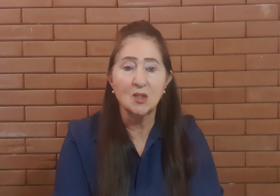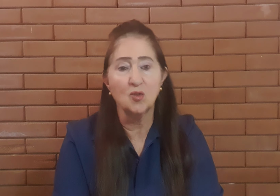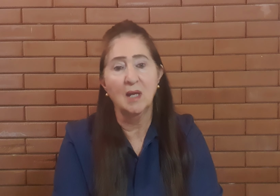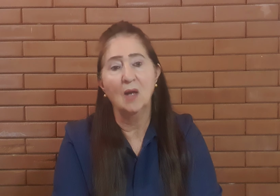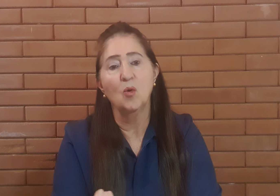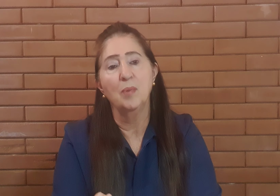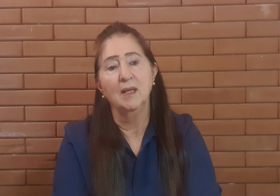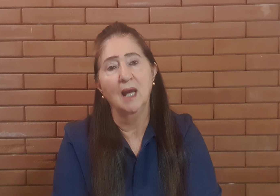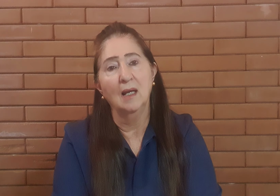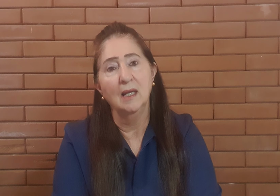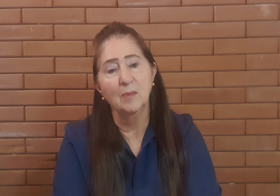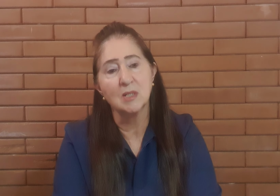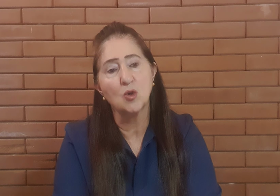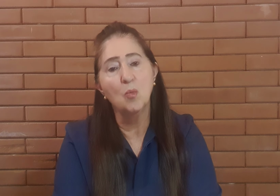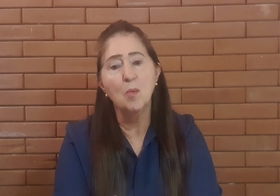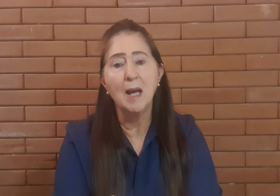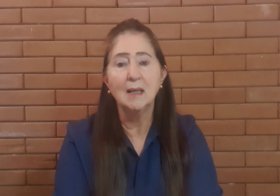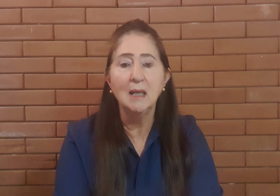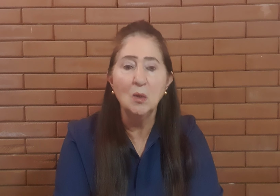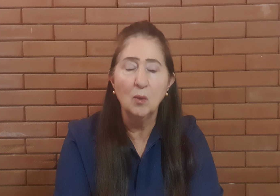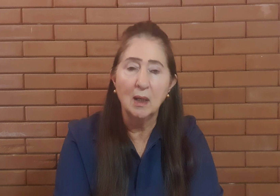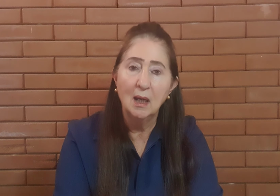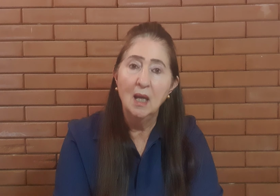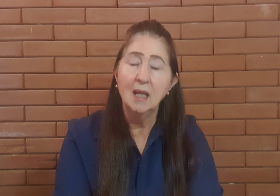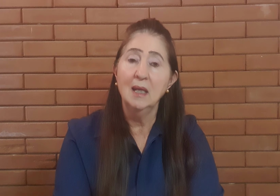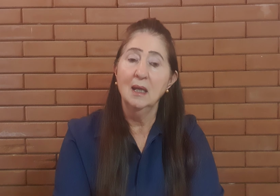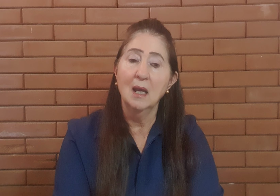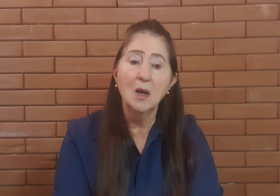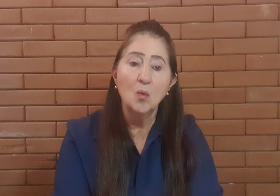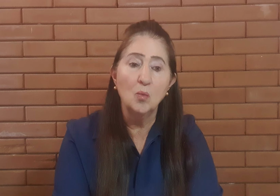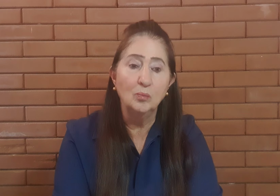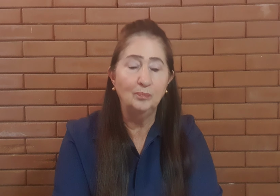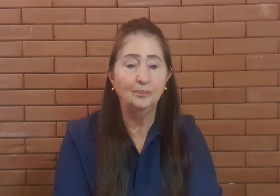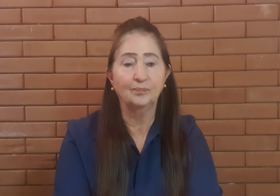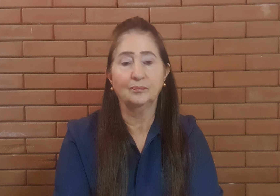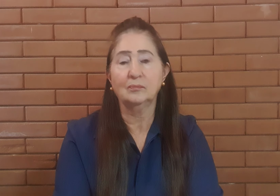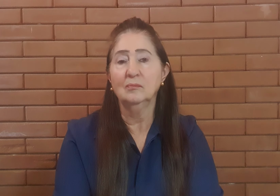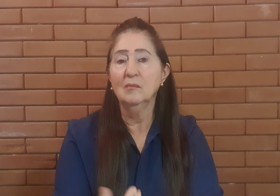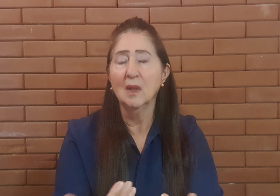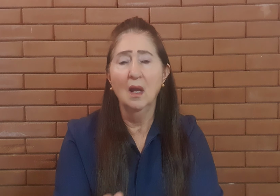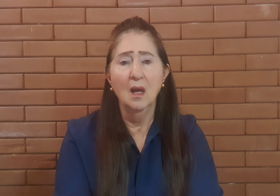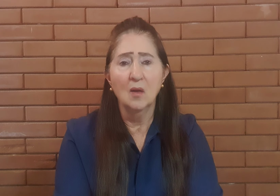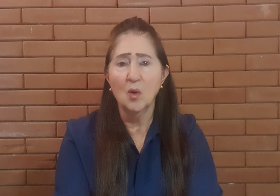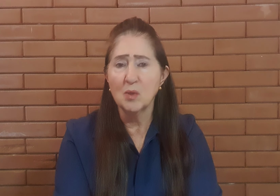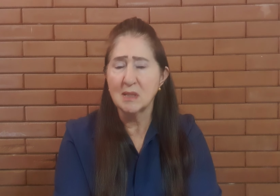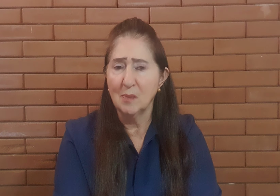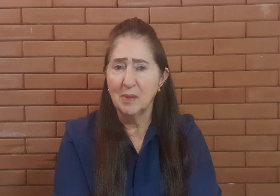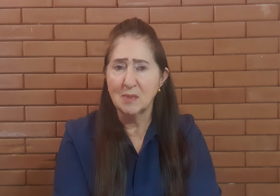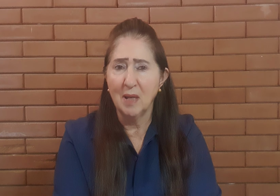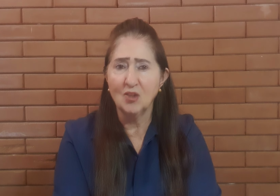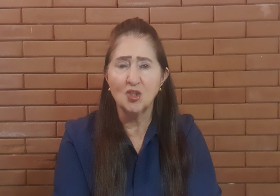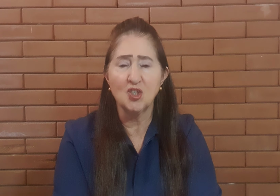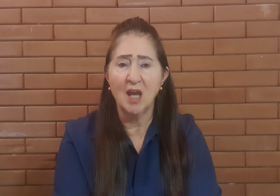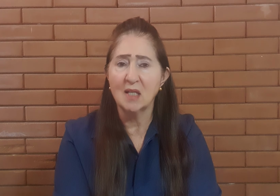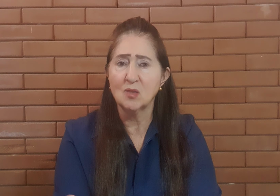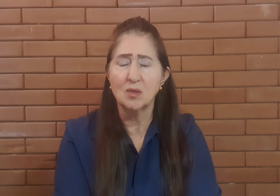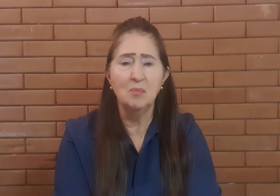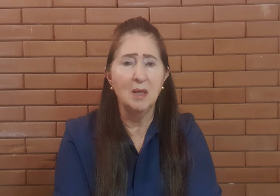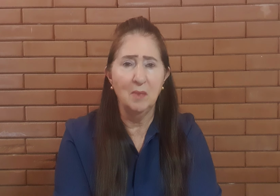ajudar a compreender a Libras como uma língua e não como simplesmente gestos, mímicas